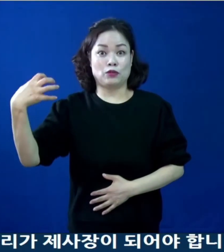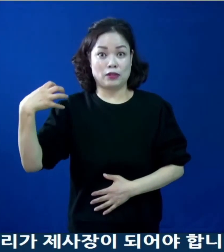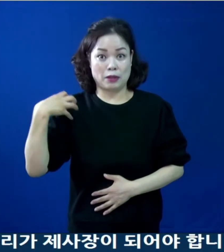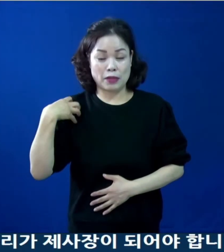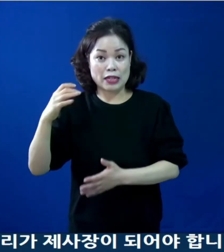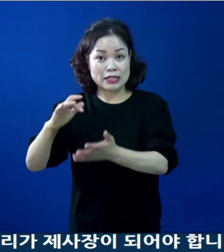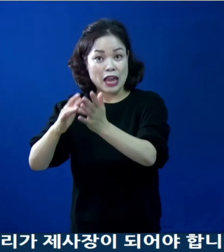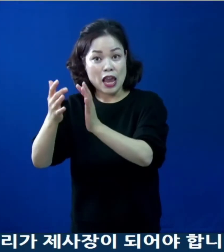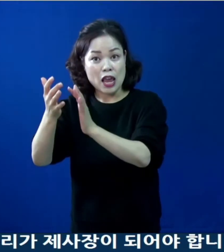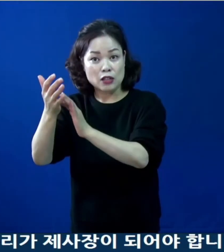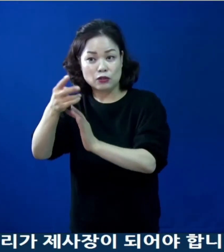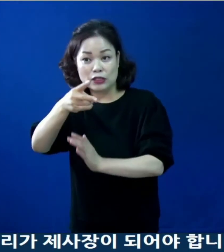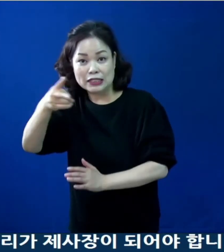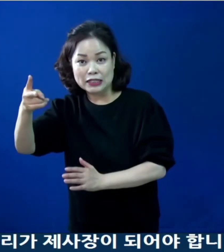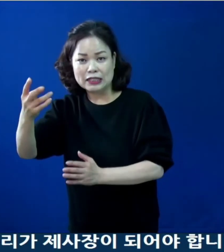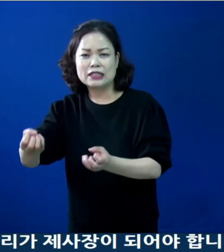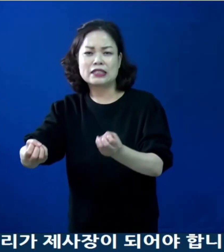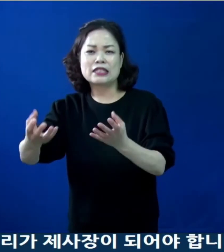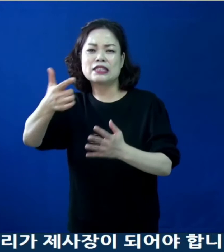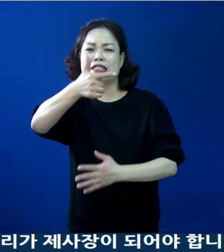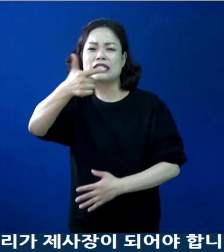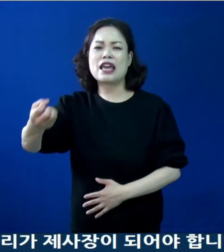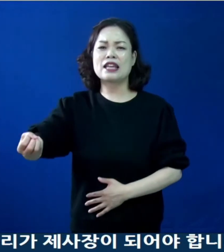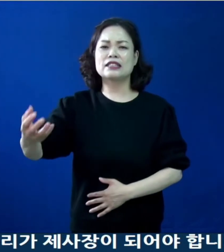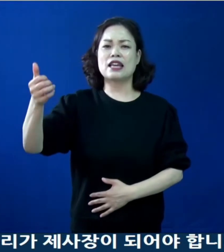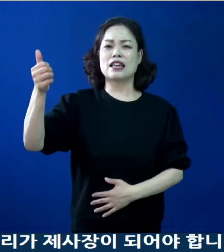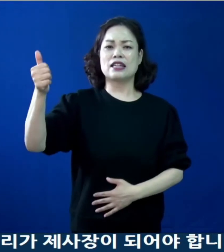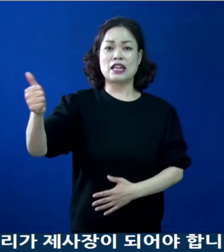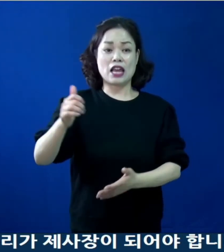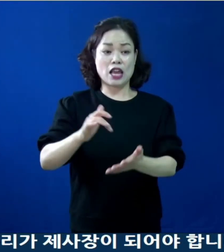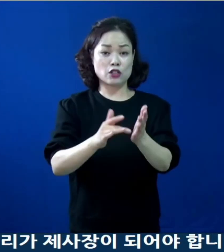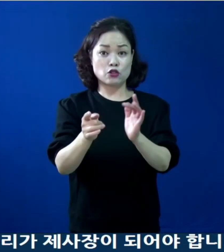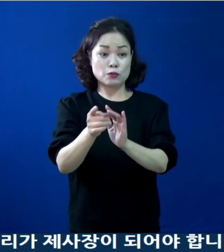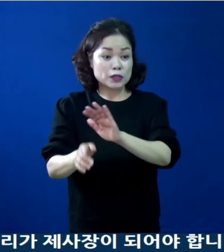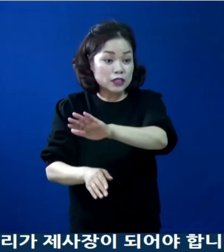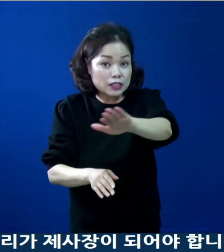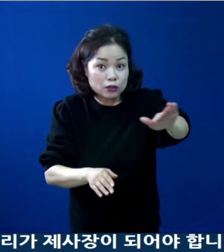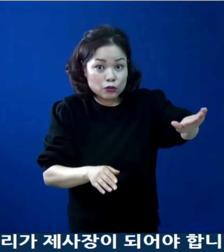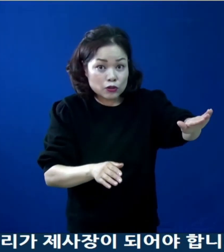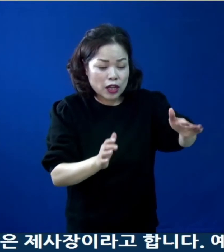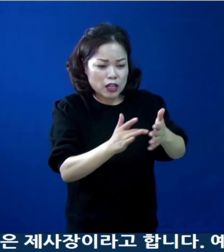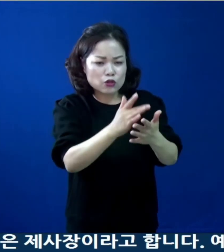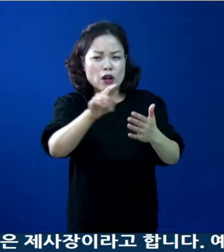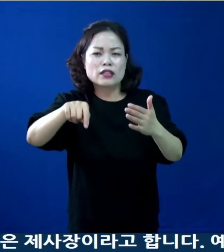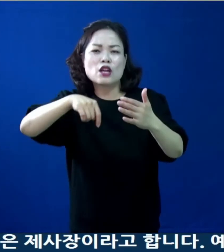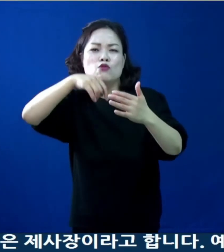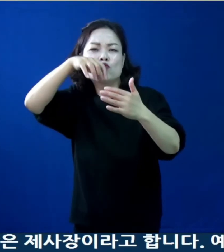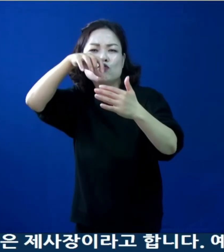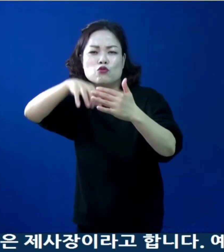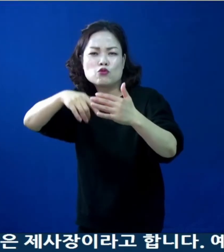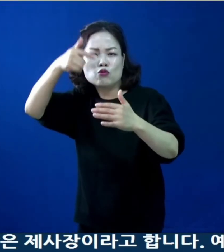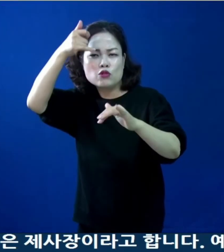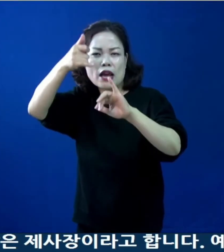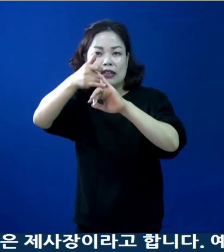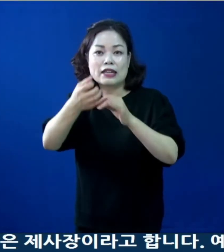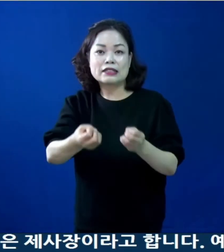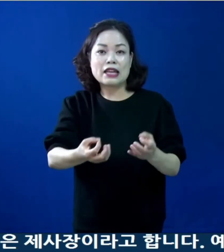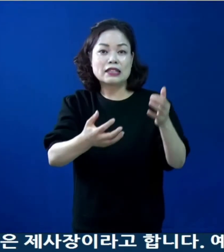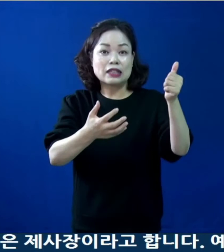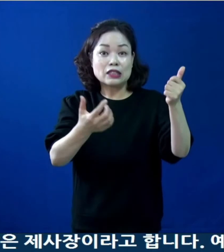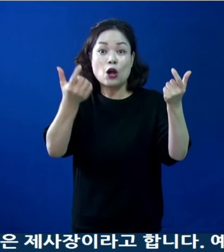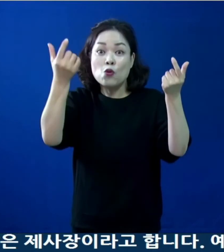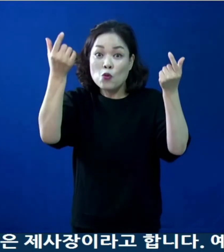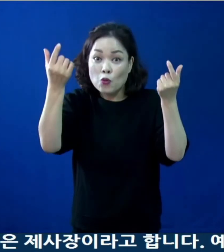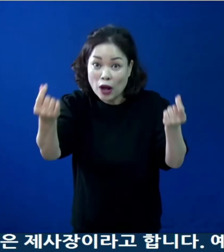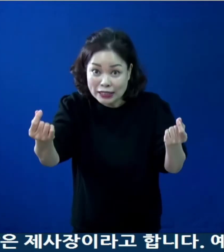그래서 예수님이 대제사장이기 때문에 예수를 믿는 우리들, 예수 안에 있는 우리들은 구약의 대제사장과